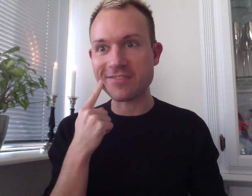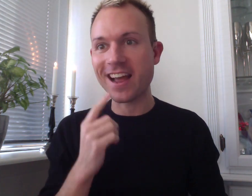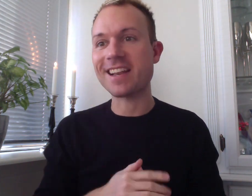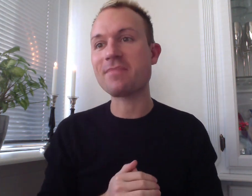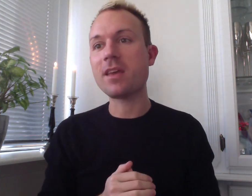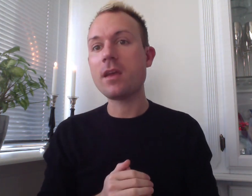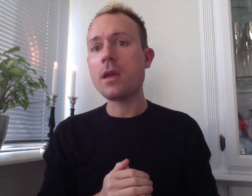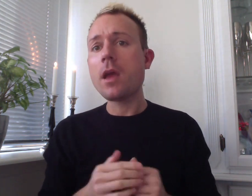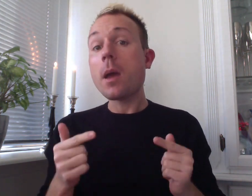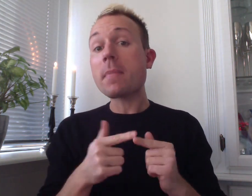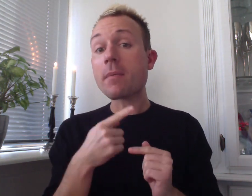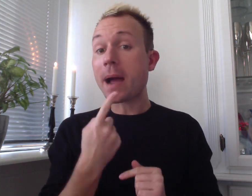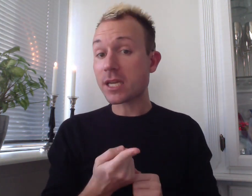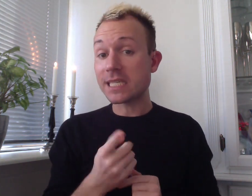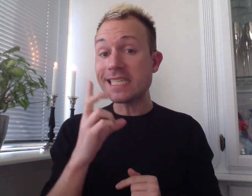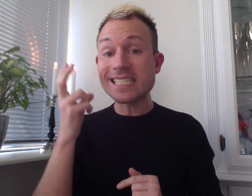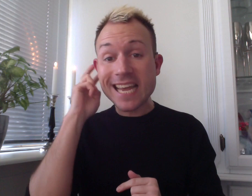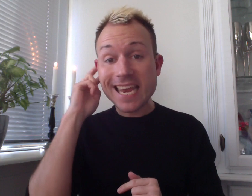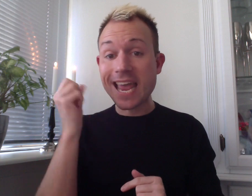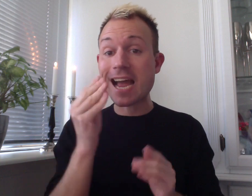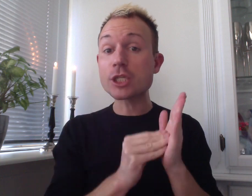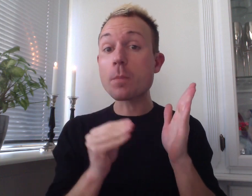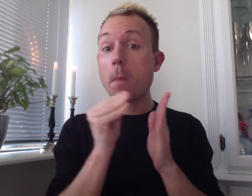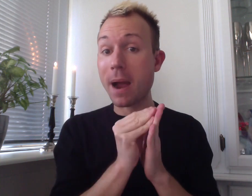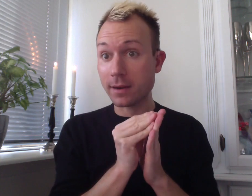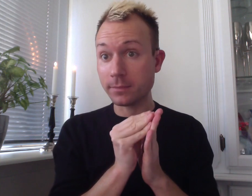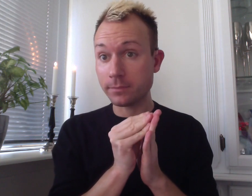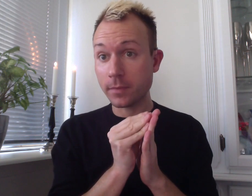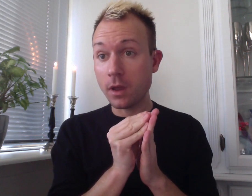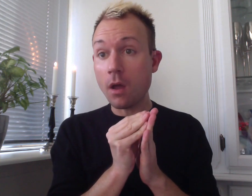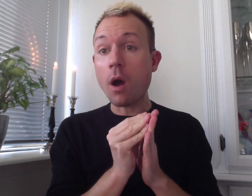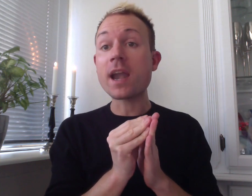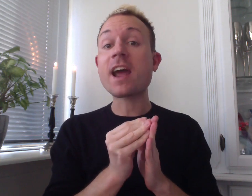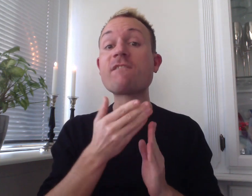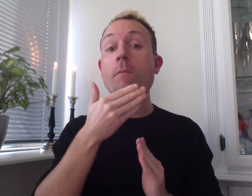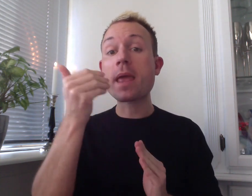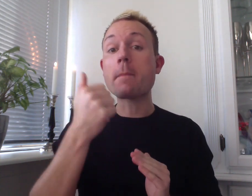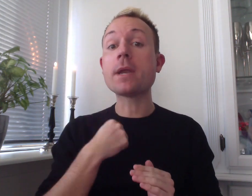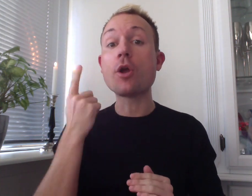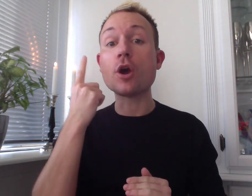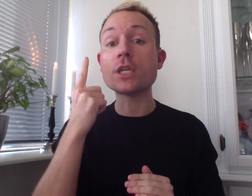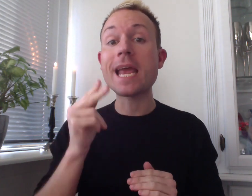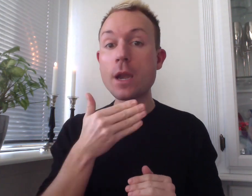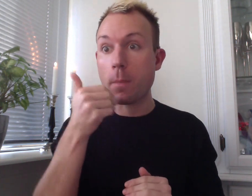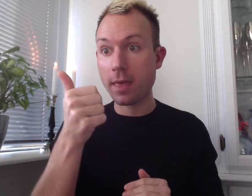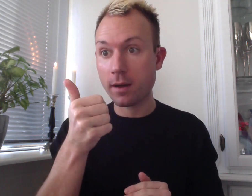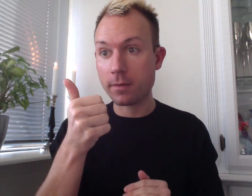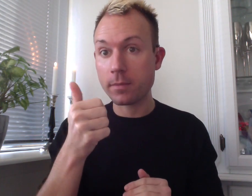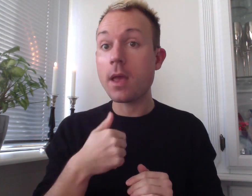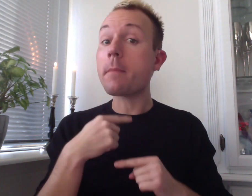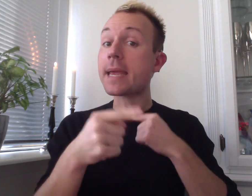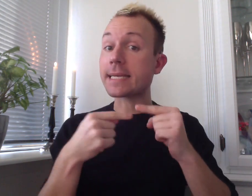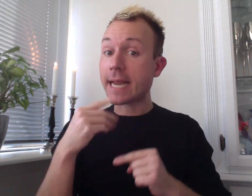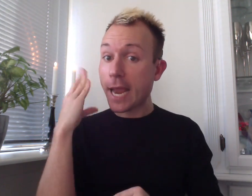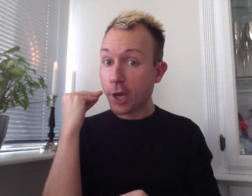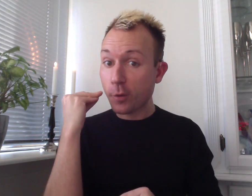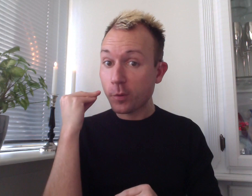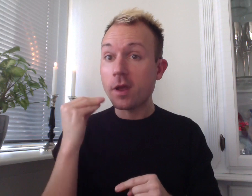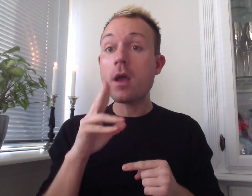udtalelsesfejl. Men jeg vil bare sige, at se er en supermang, og det er at forbedre min hørelse endnu bedre. Men jeg skal døv,